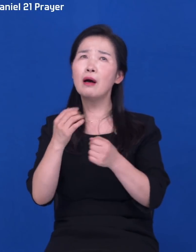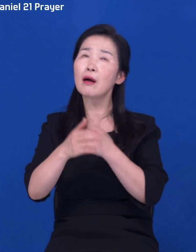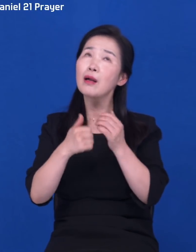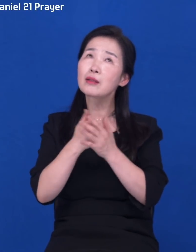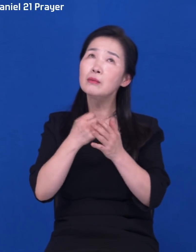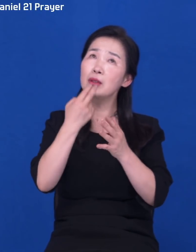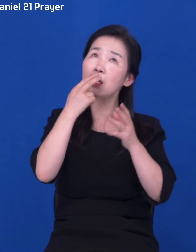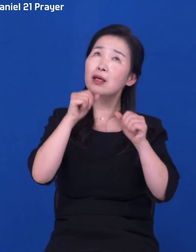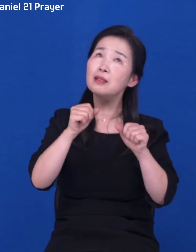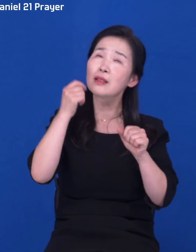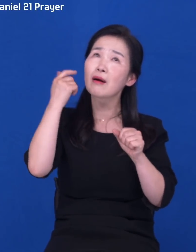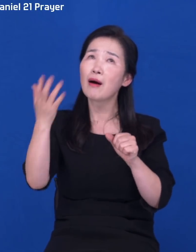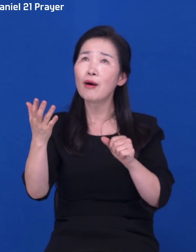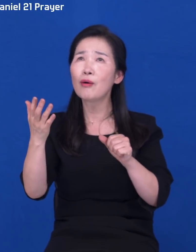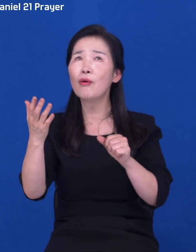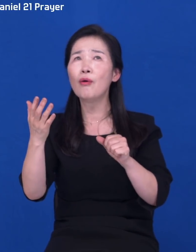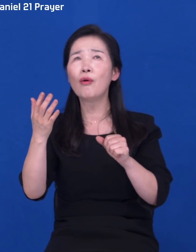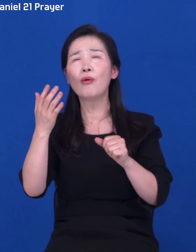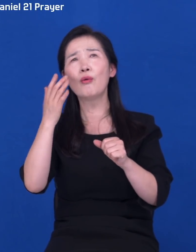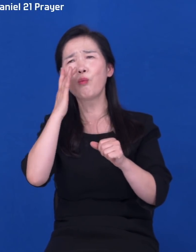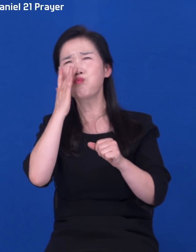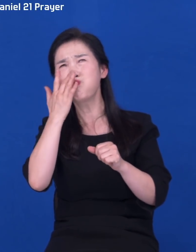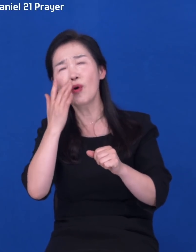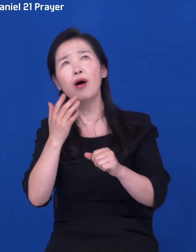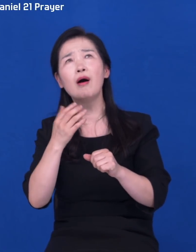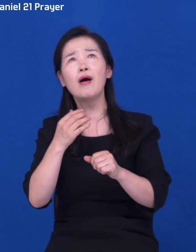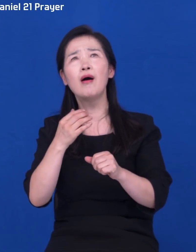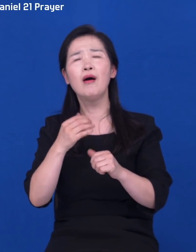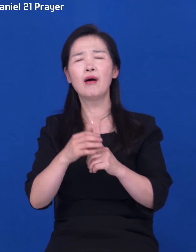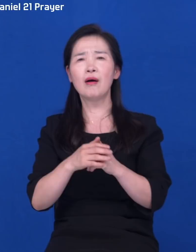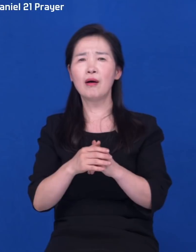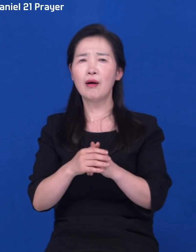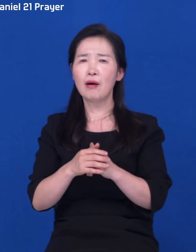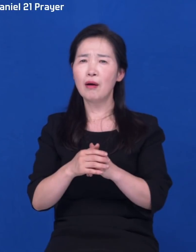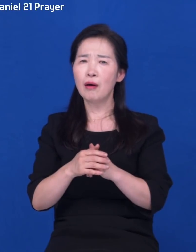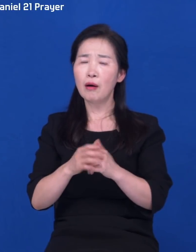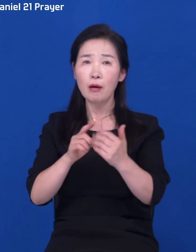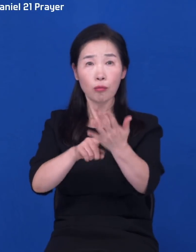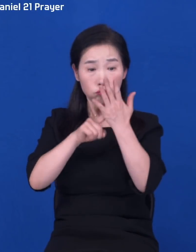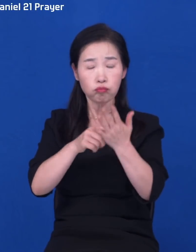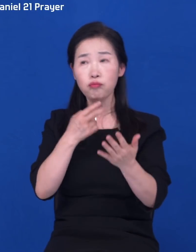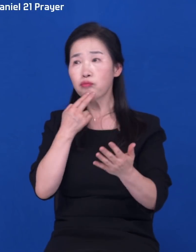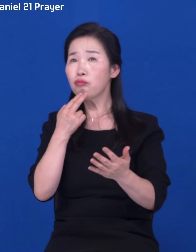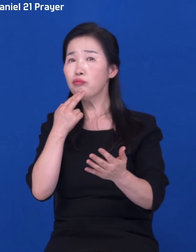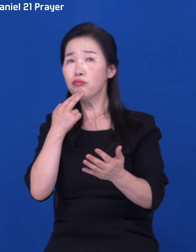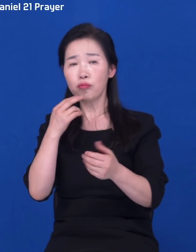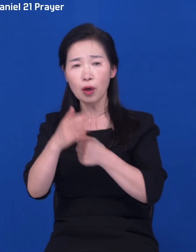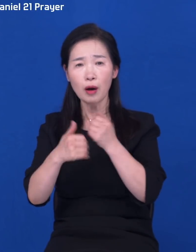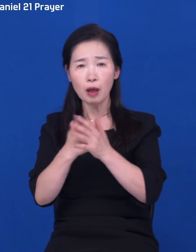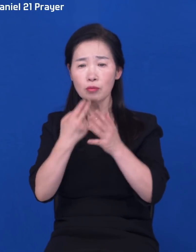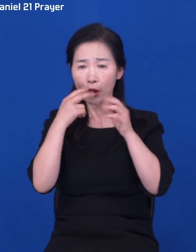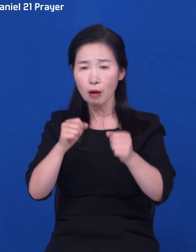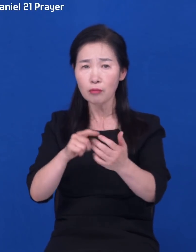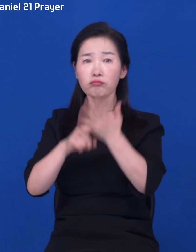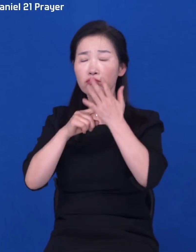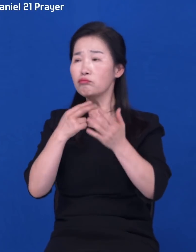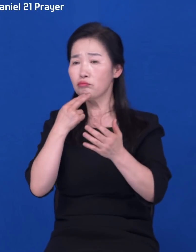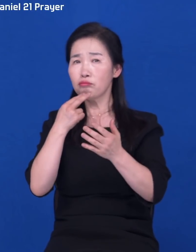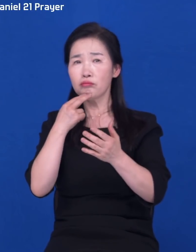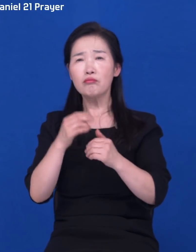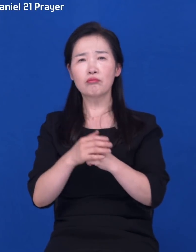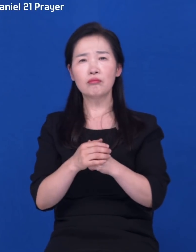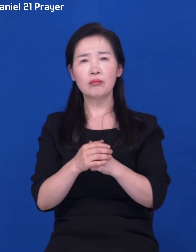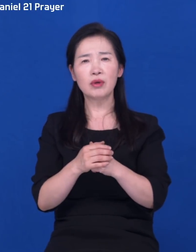당신이 살아계신지 너무 알고 싶은데 왜 나한테는 티를 안 내요? 이러면서 기도를 하다가 그냥 내가